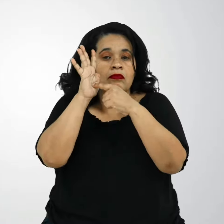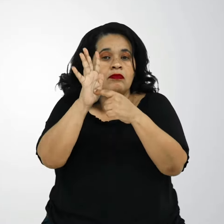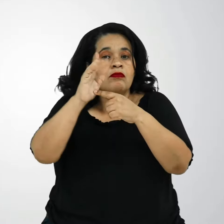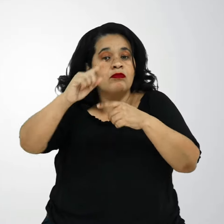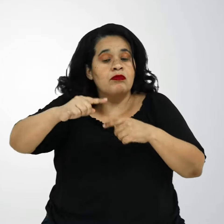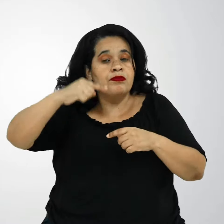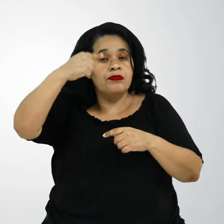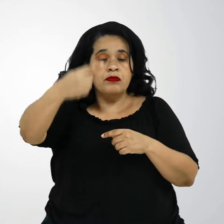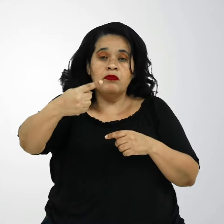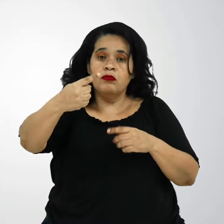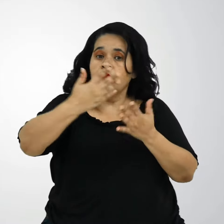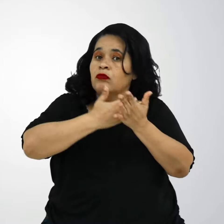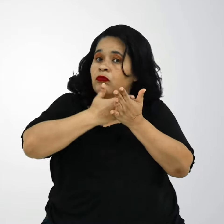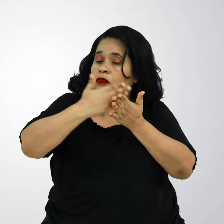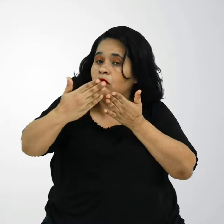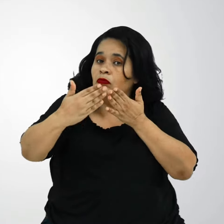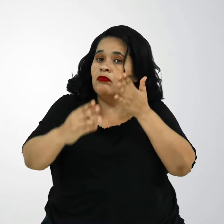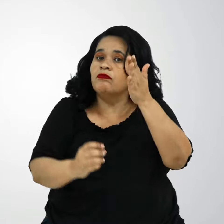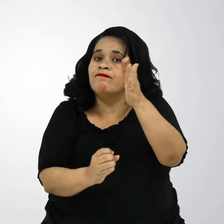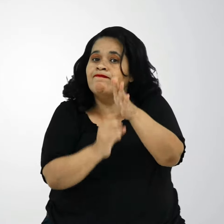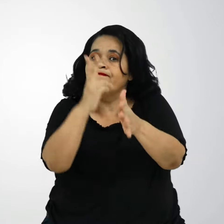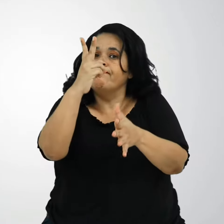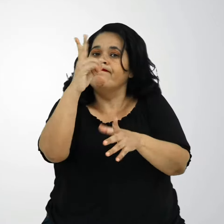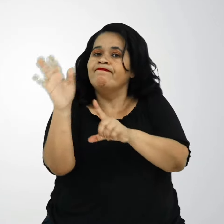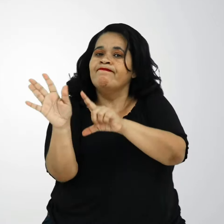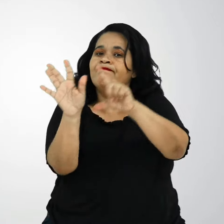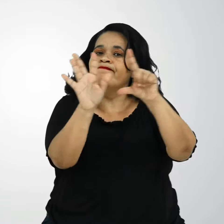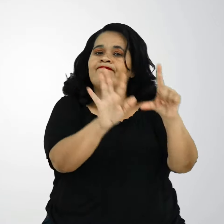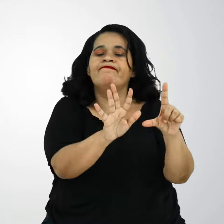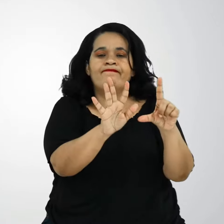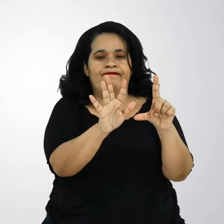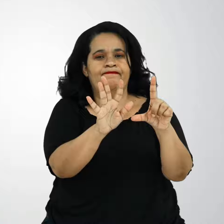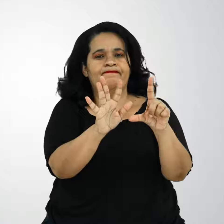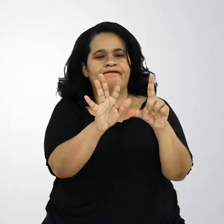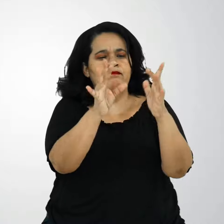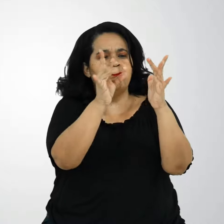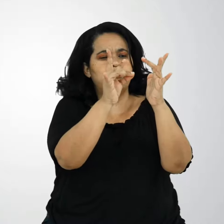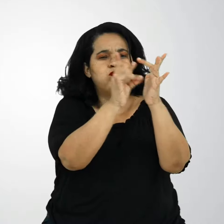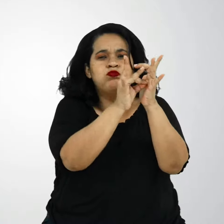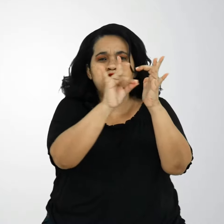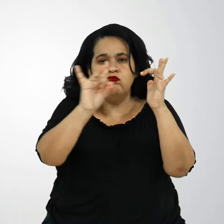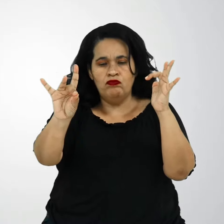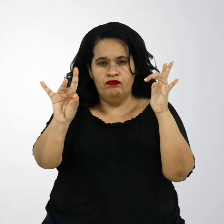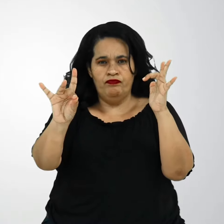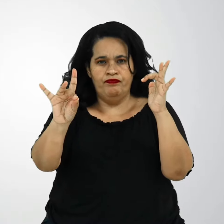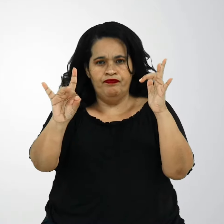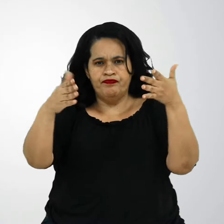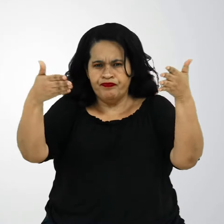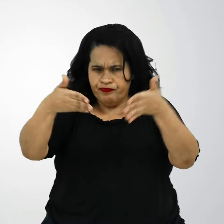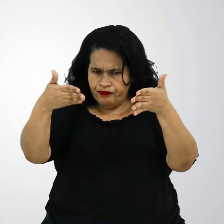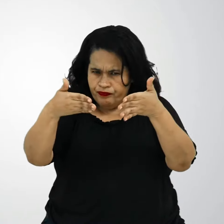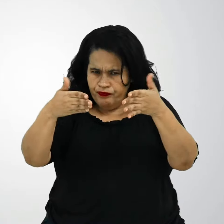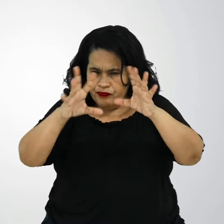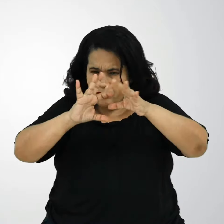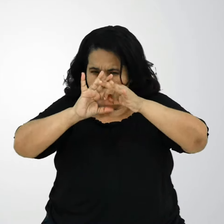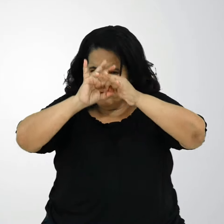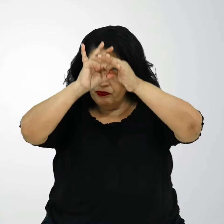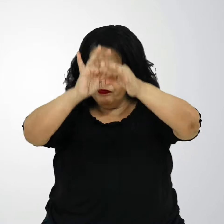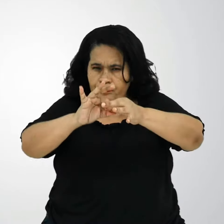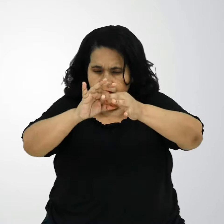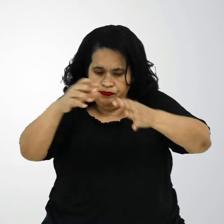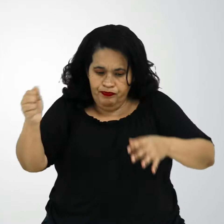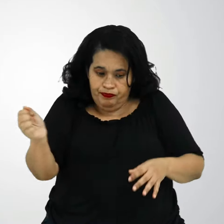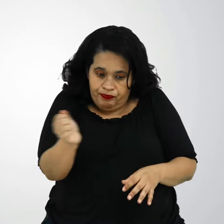vamos trabalhar a questão da segunda semana, que é a chegada do anticristo. A aliança em questão aqui é a nova